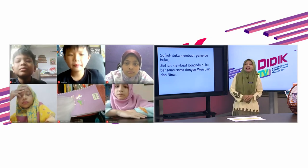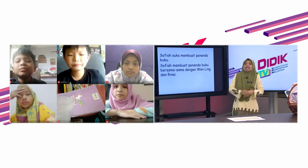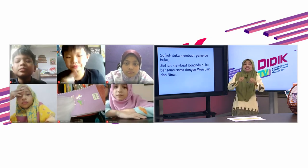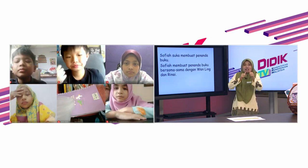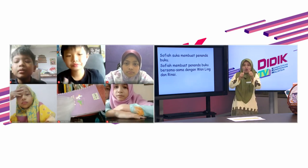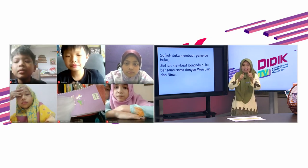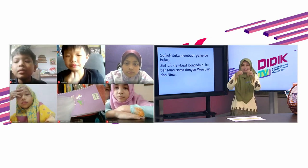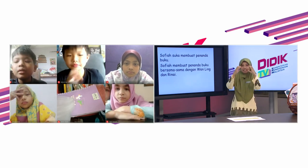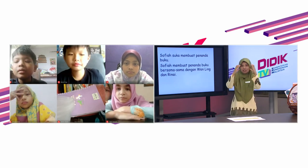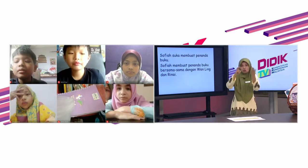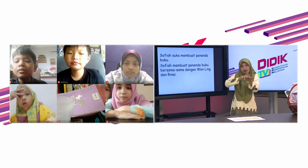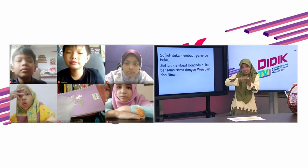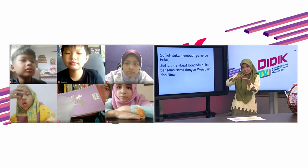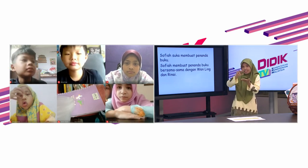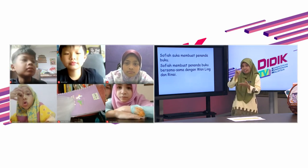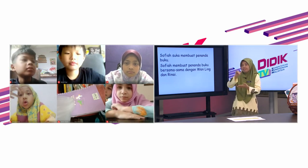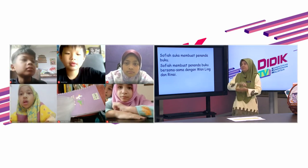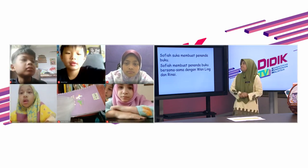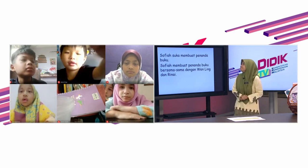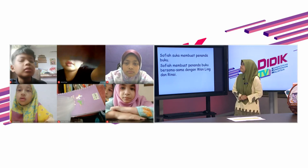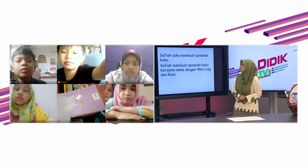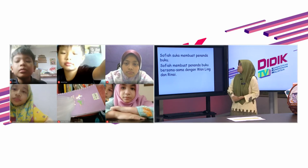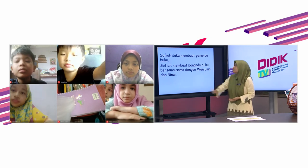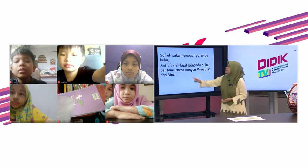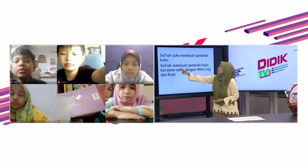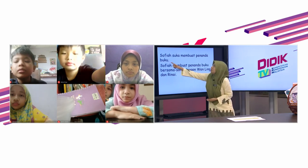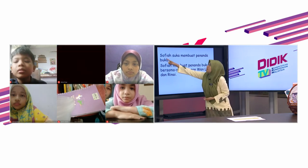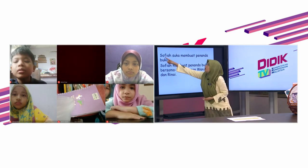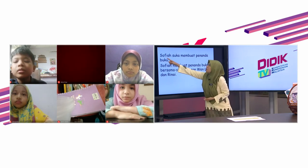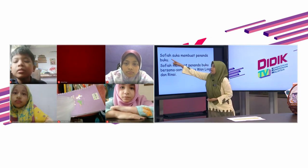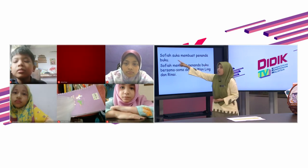Okey, ikut cikgu baca ya.